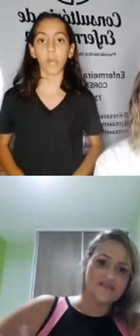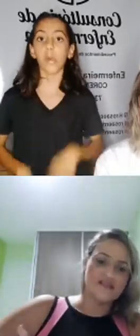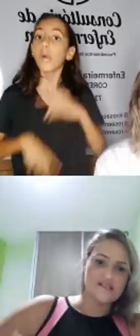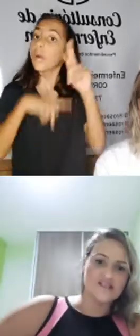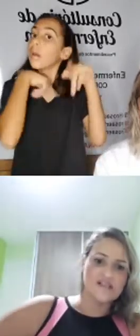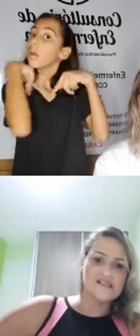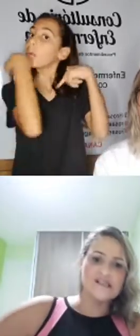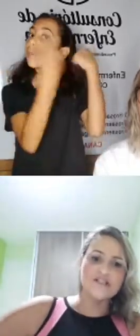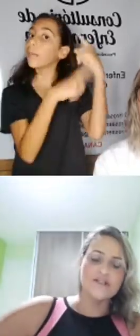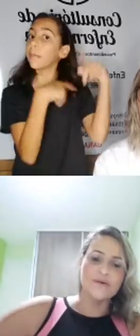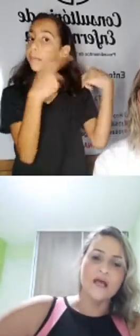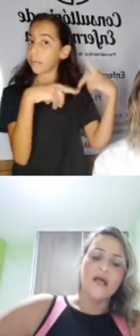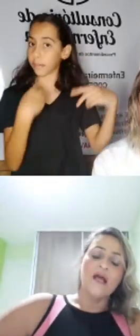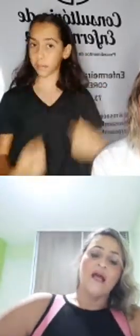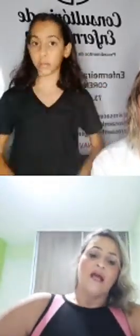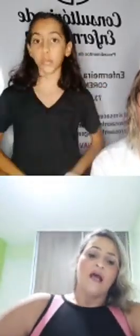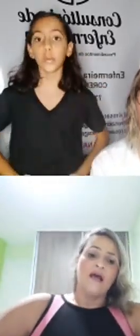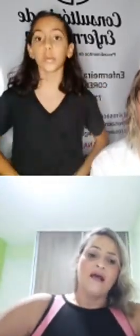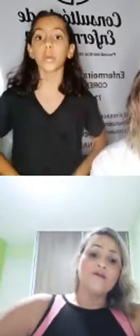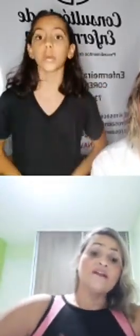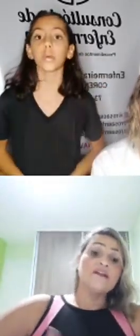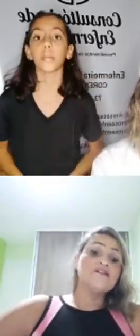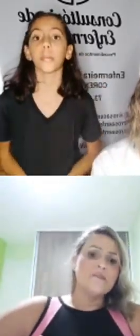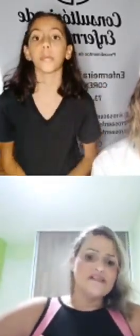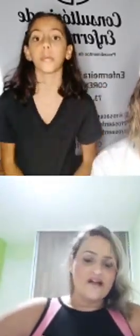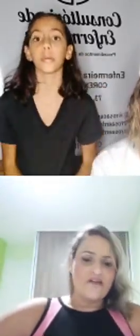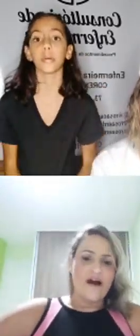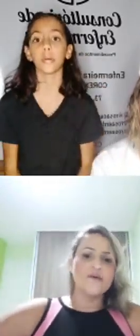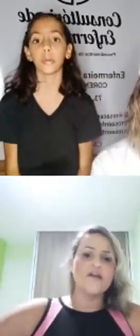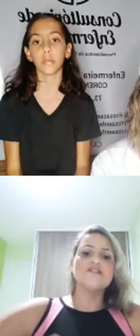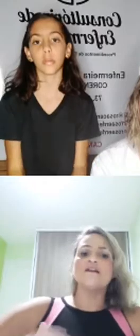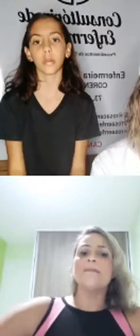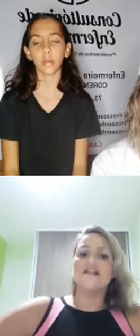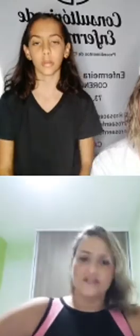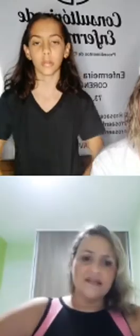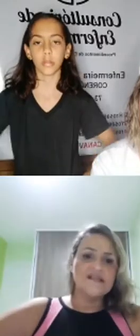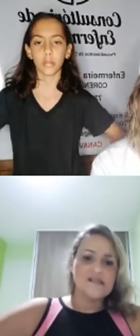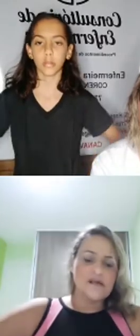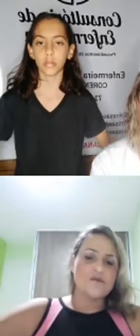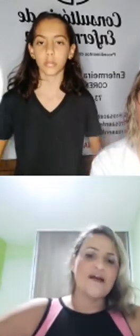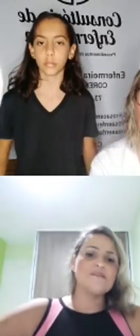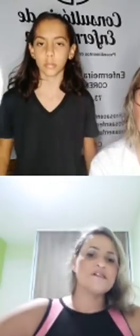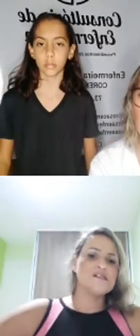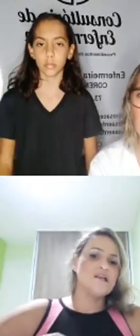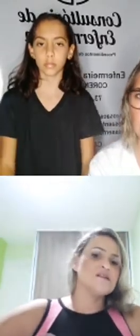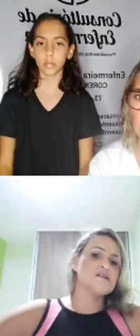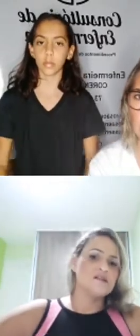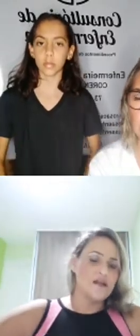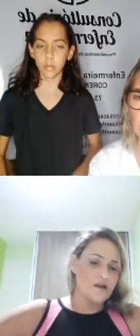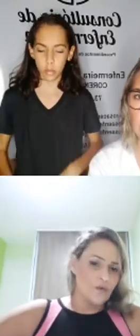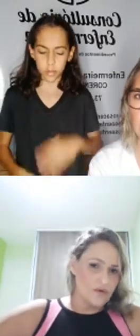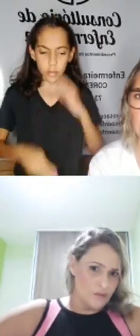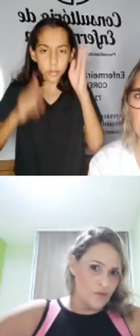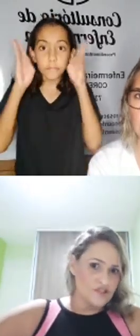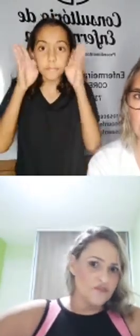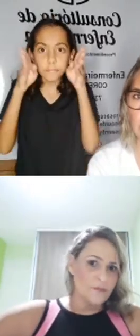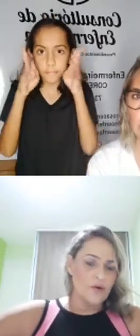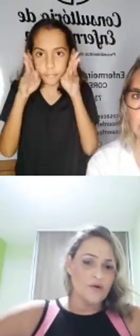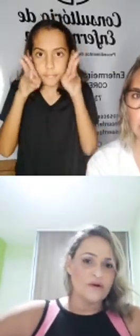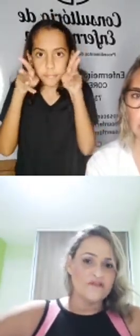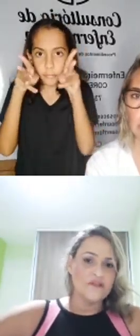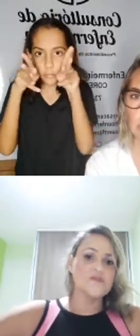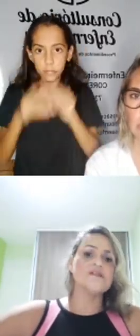muitas evidências nesse sentido. E o que tem se observado, e o que a gente tem que prestar atenção nas pacientes que deram positivo